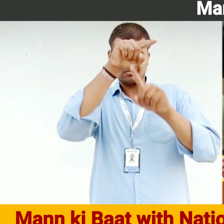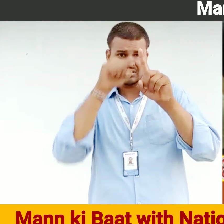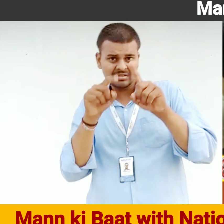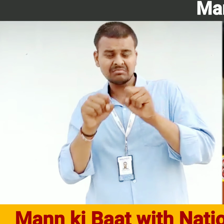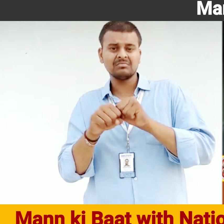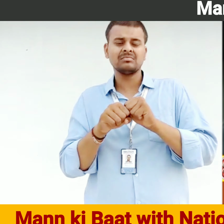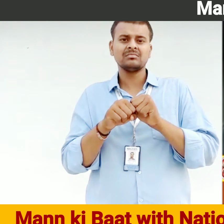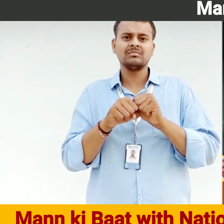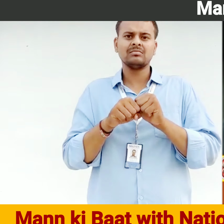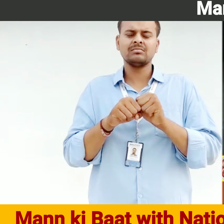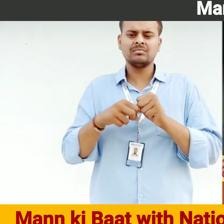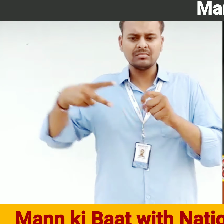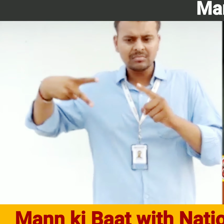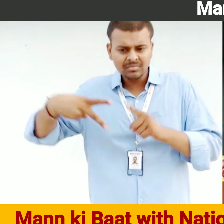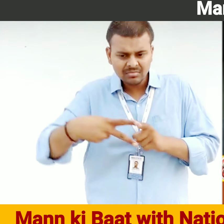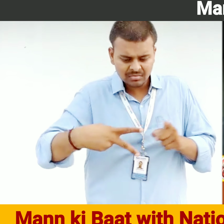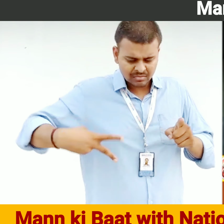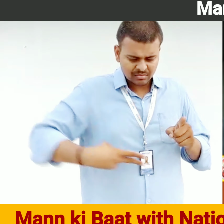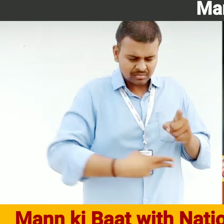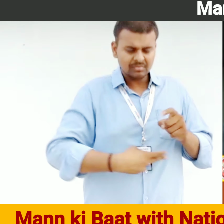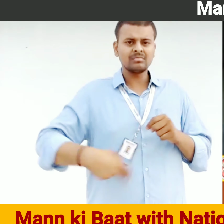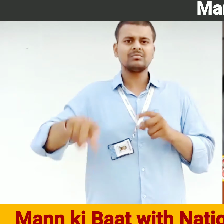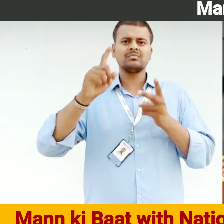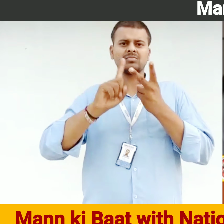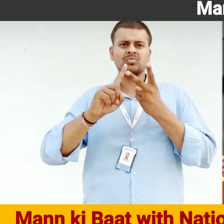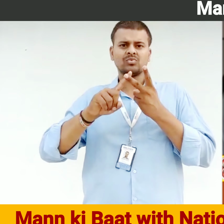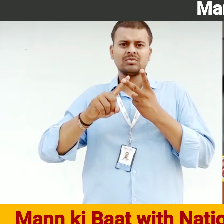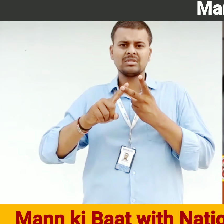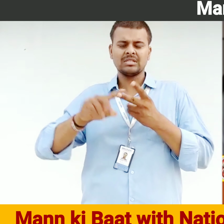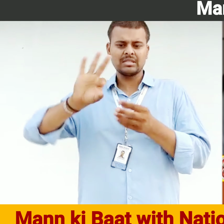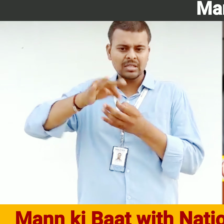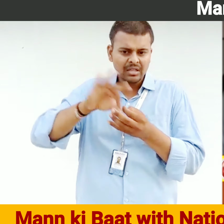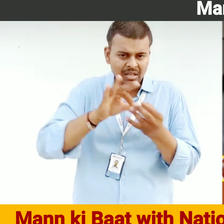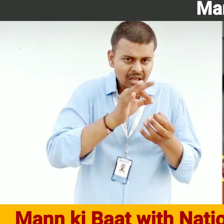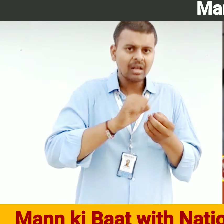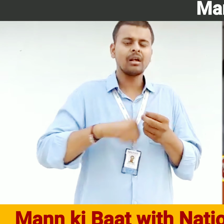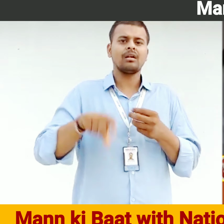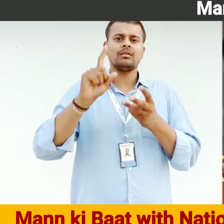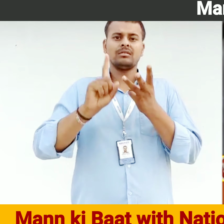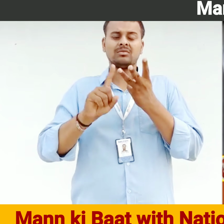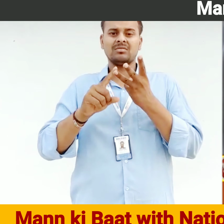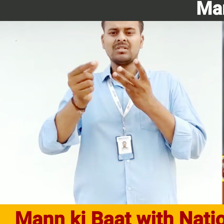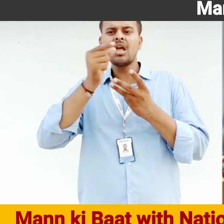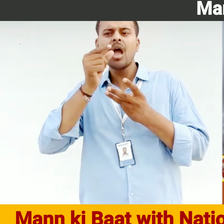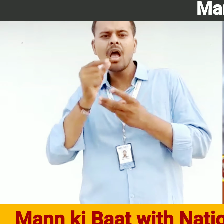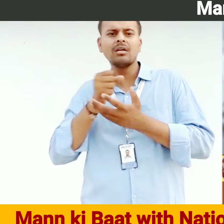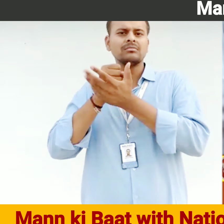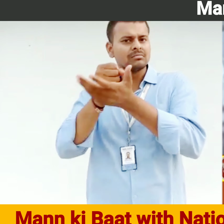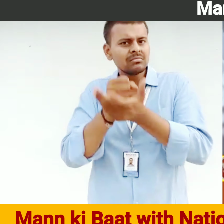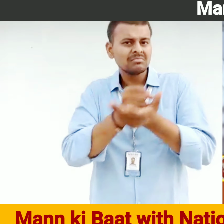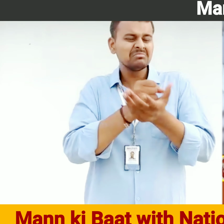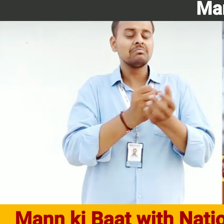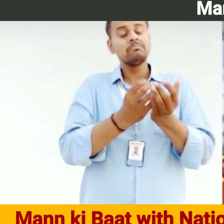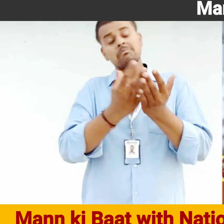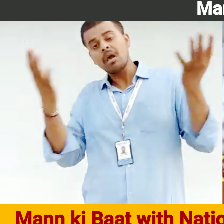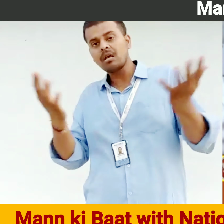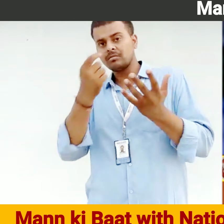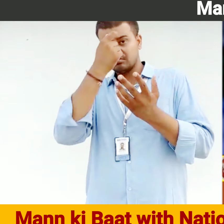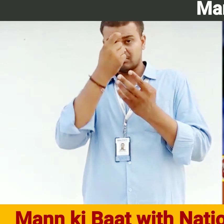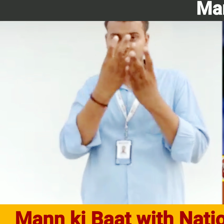से 70% लोगों की सर्जरी की गई है। आप अनुमान लगा सकते हैं कि कितनी